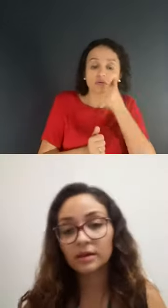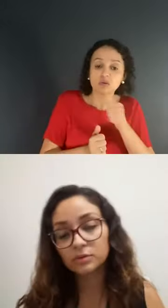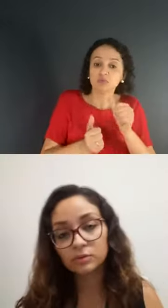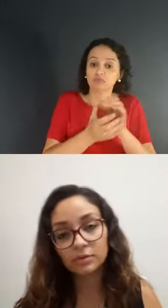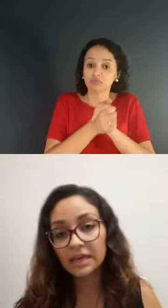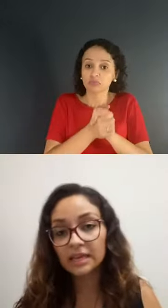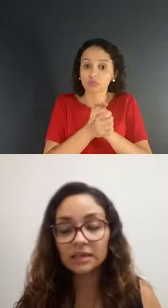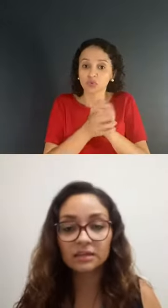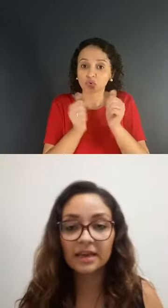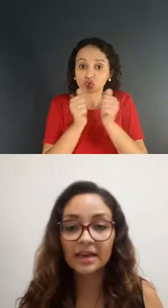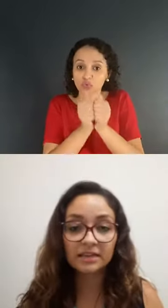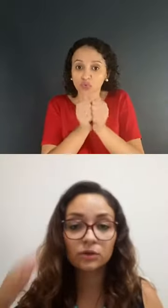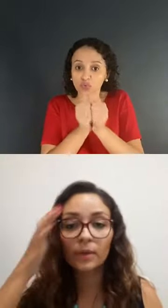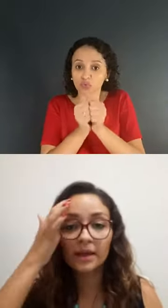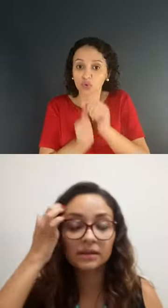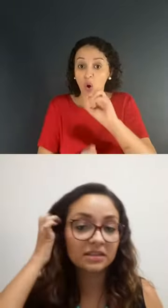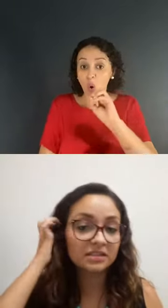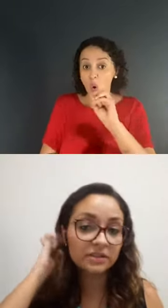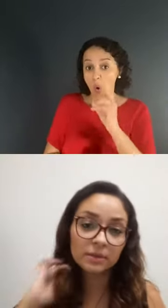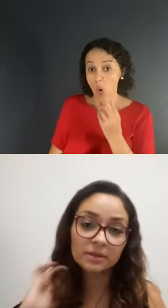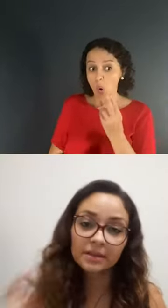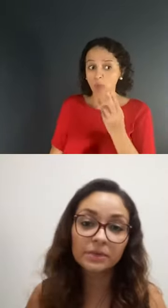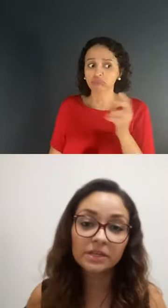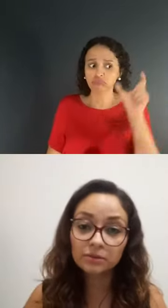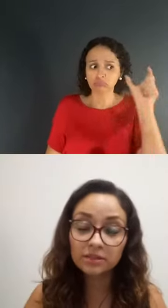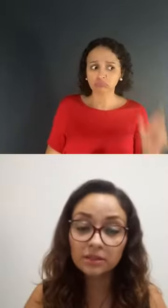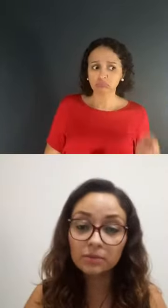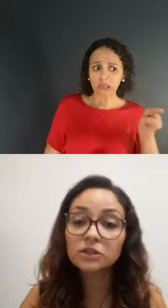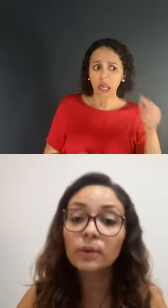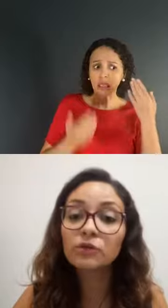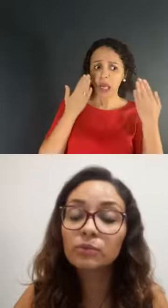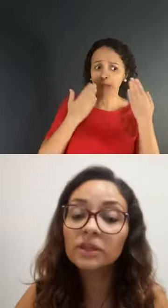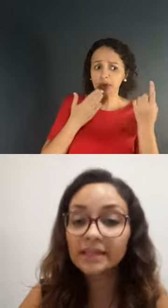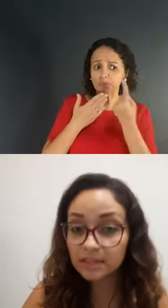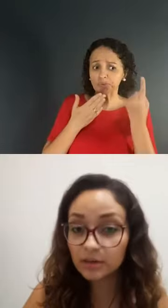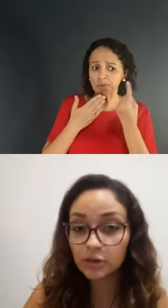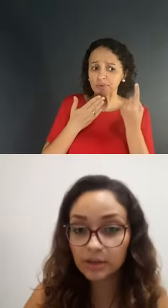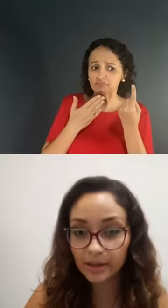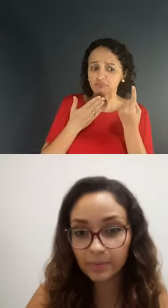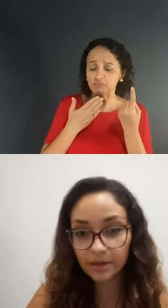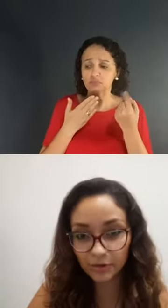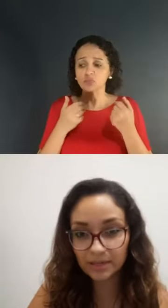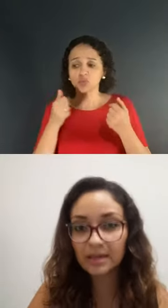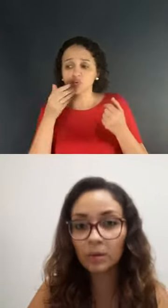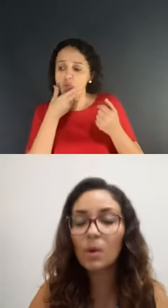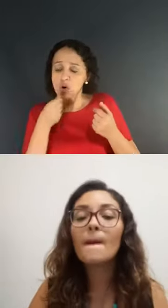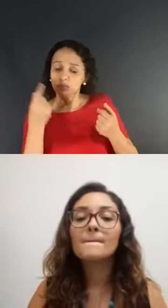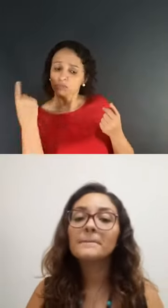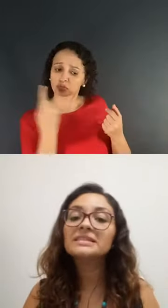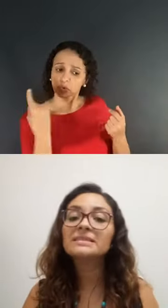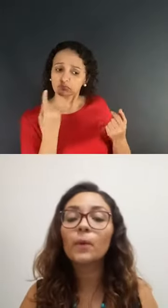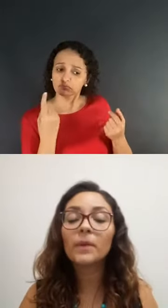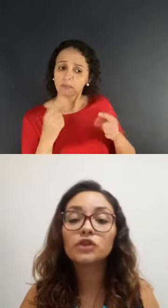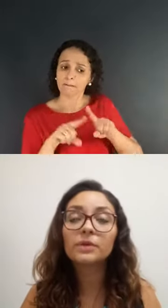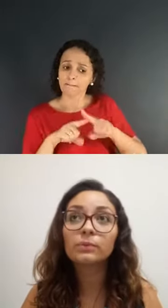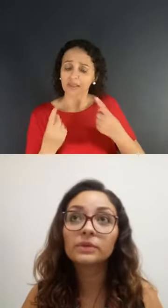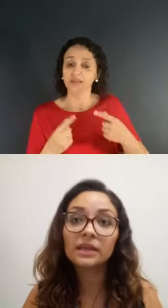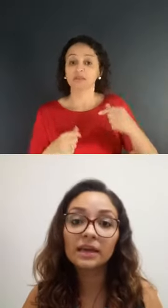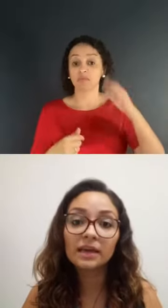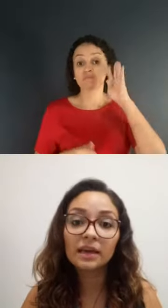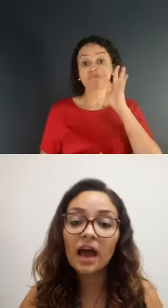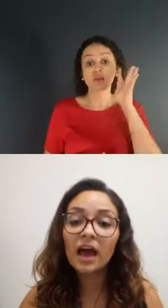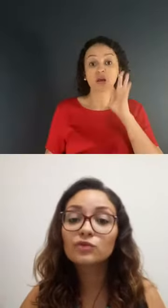Ou no caso ele quisesse ou ela quisesse fazer uma terapia sozinho, mas eu acho interessante a terapia de casal, principalmente